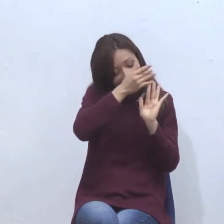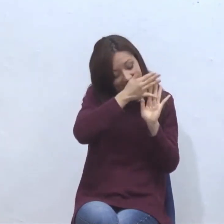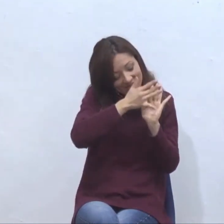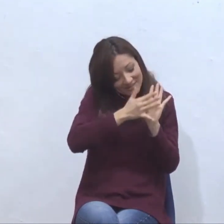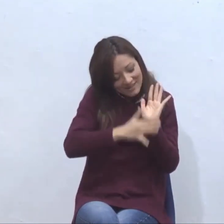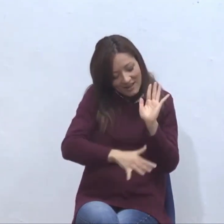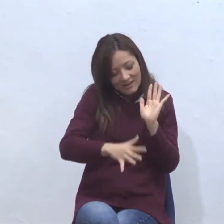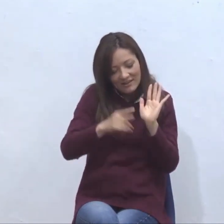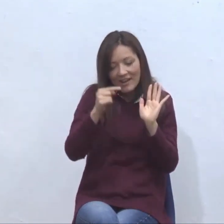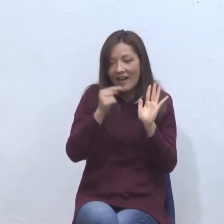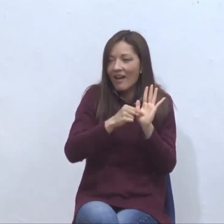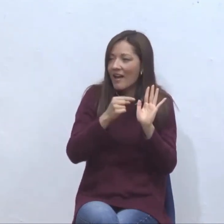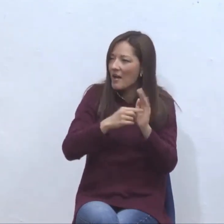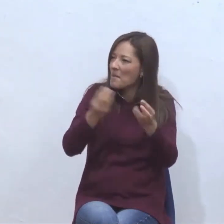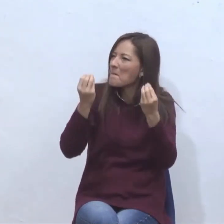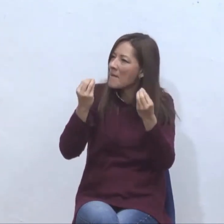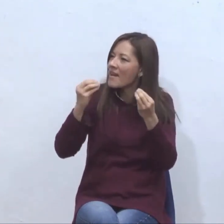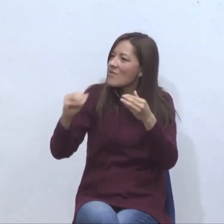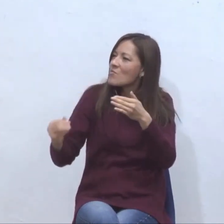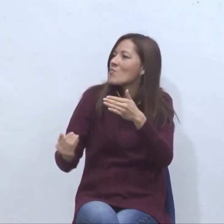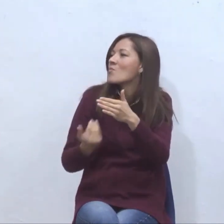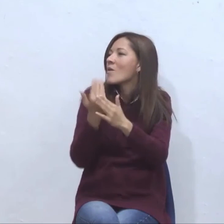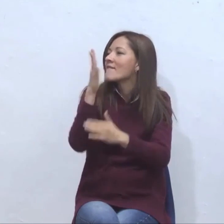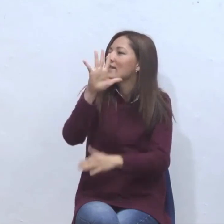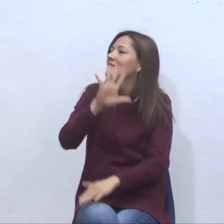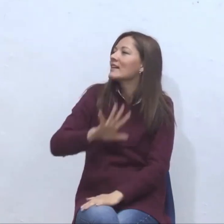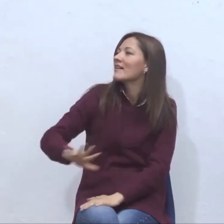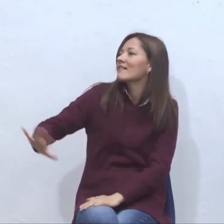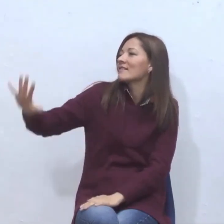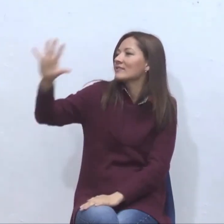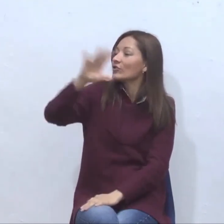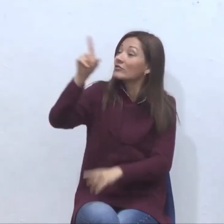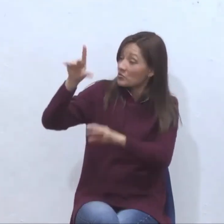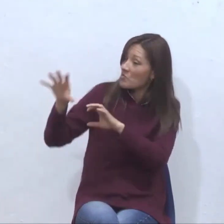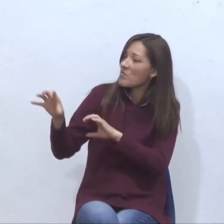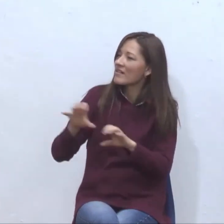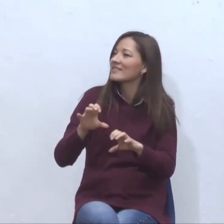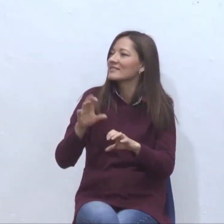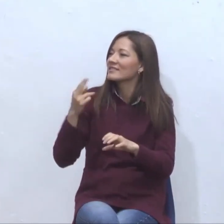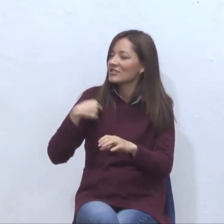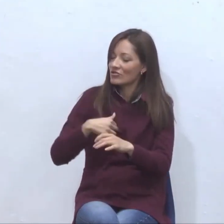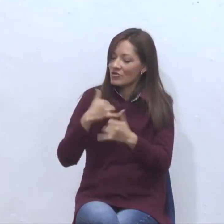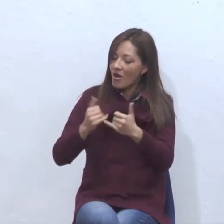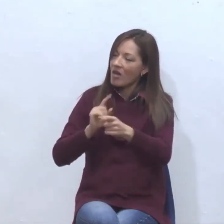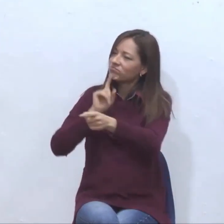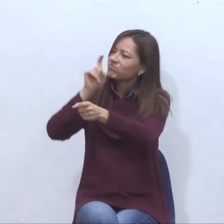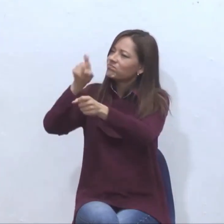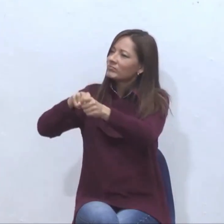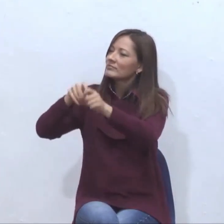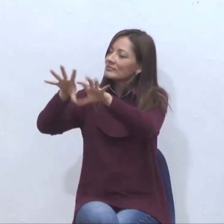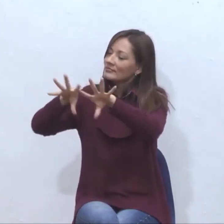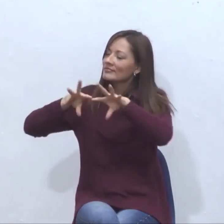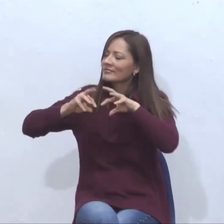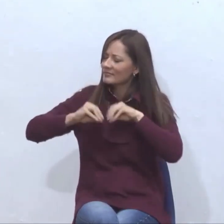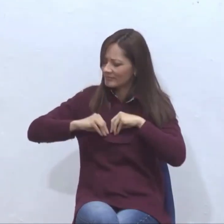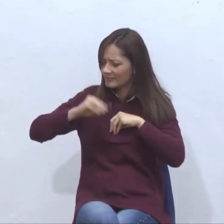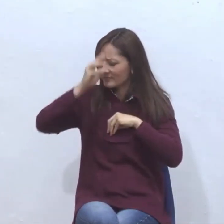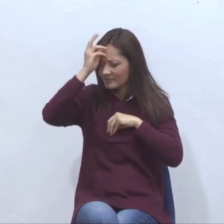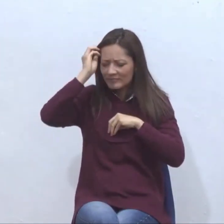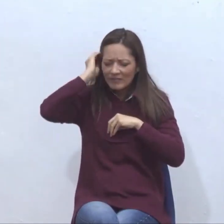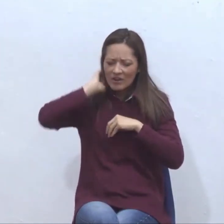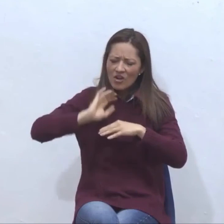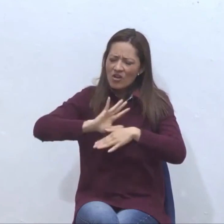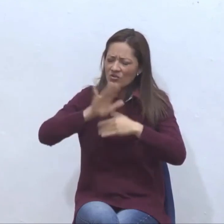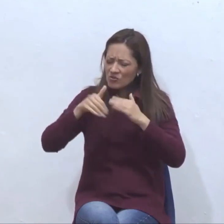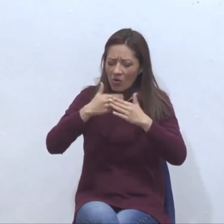ese es tu sueño, crear una nueva nación, y lo has hecho, Padre Santo, a la cual nosotros ahora somos aceptos. Todos los muros de